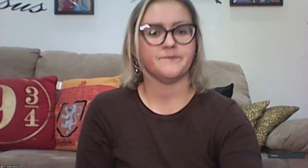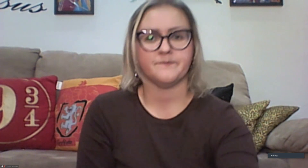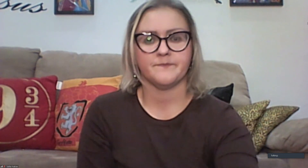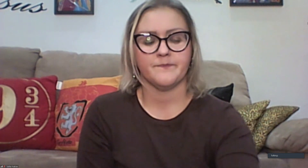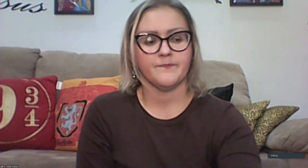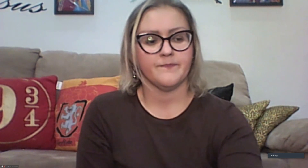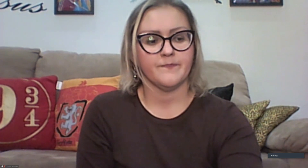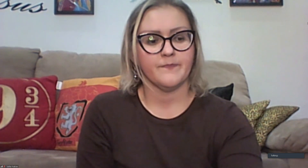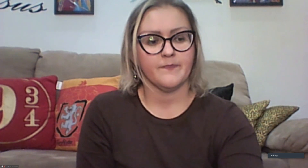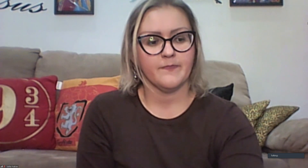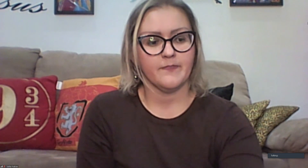sinal.